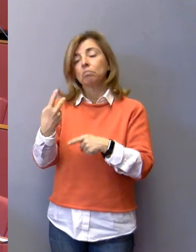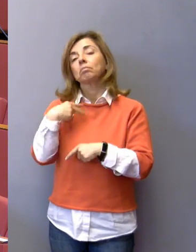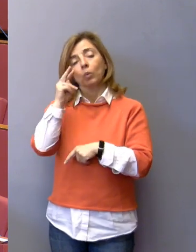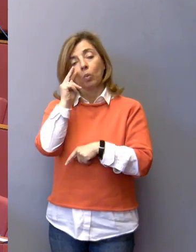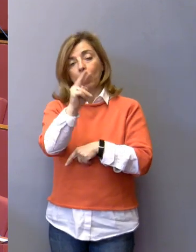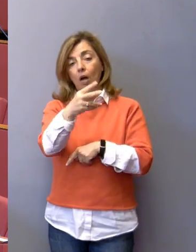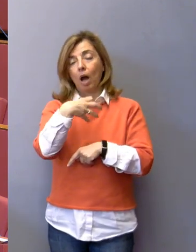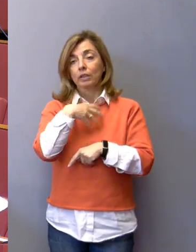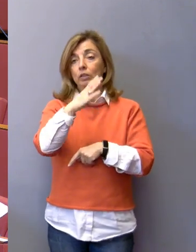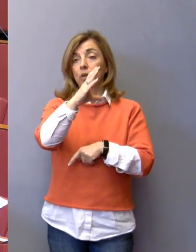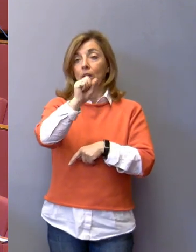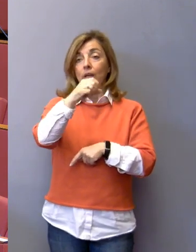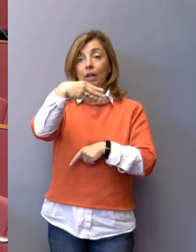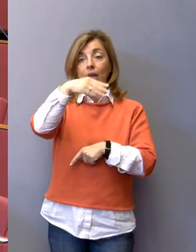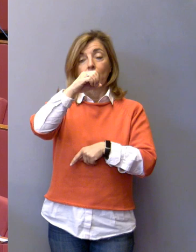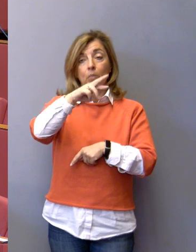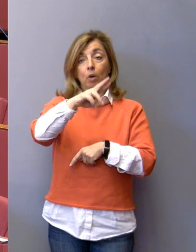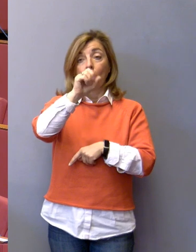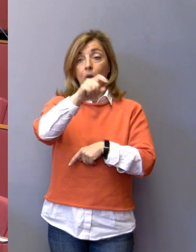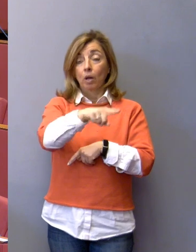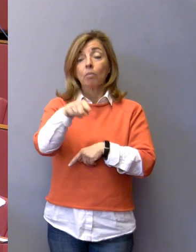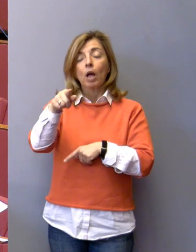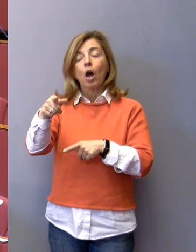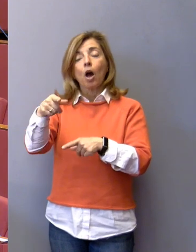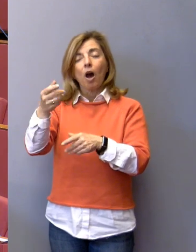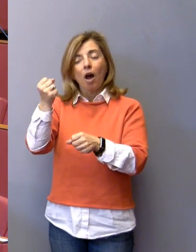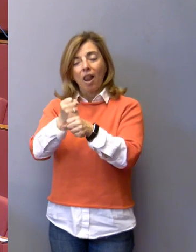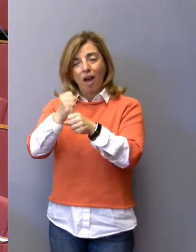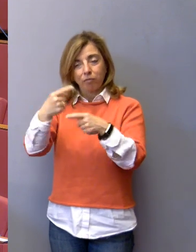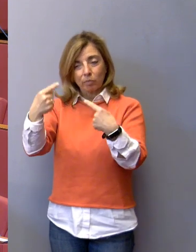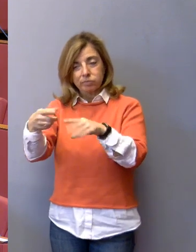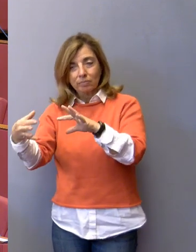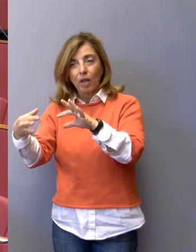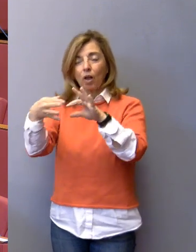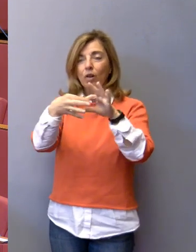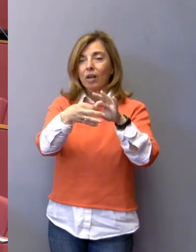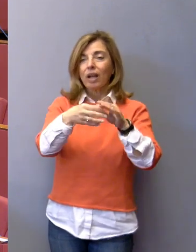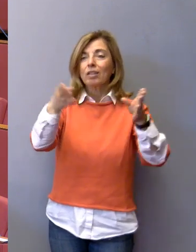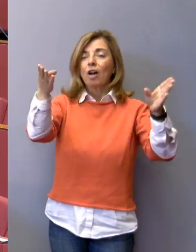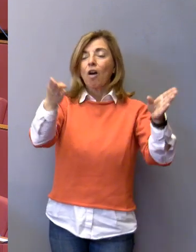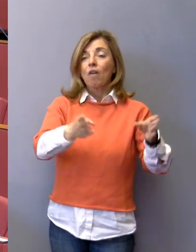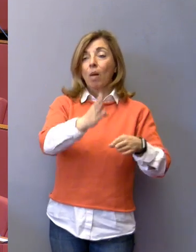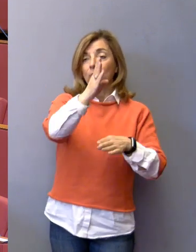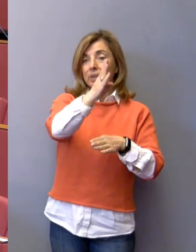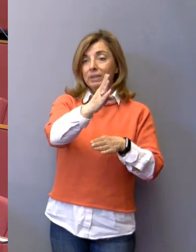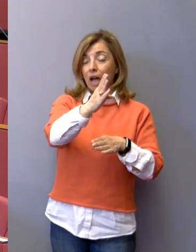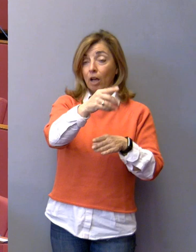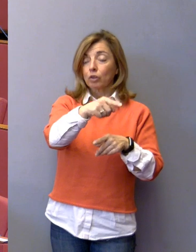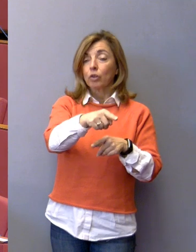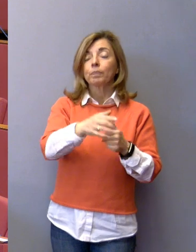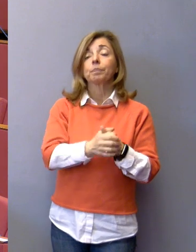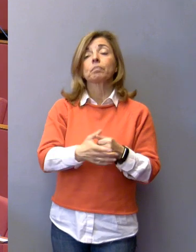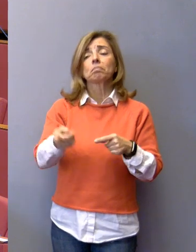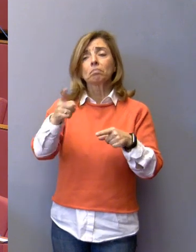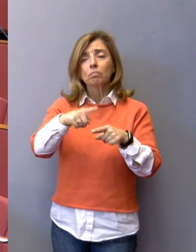alle vicende che riguardano gli assi di forza ad esempio quello della Val Bisagno è propedeutica ad esempio al tema